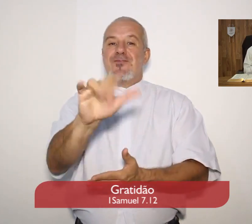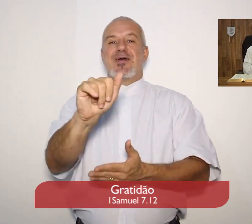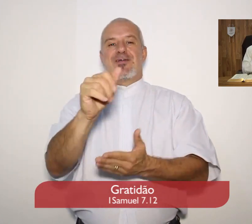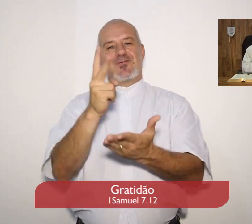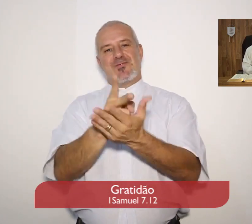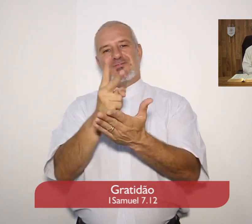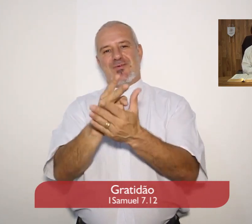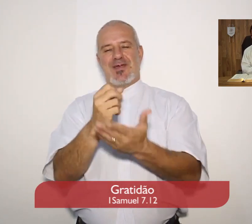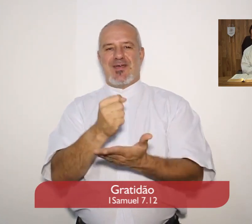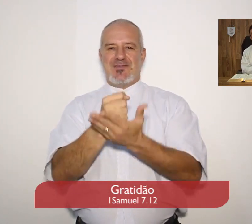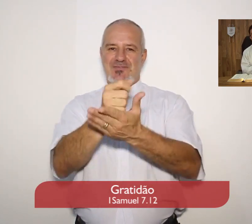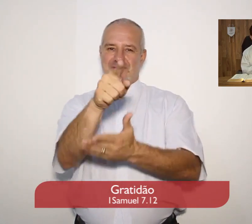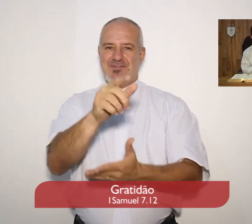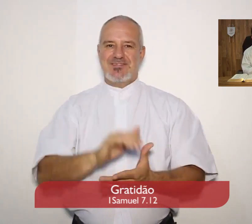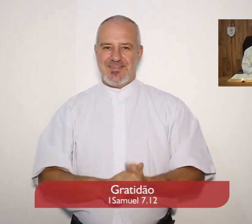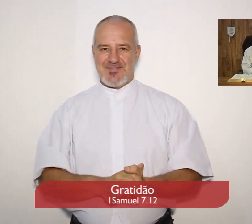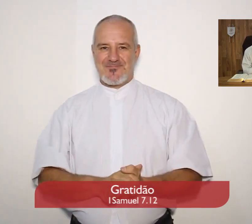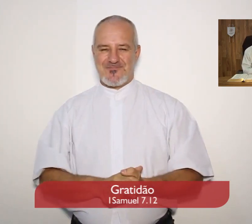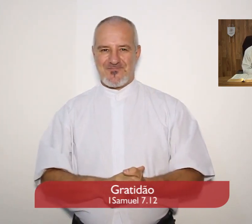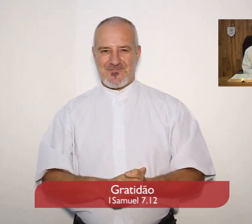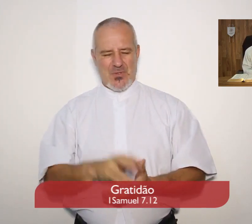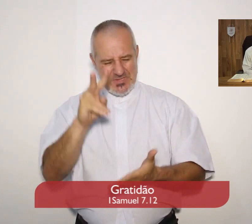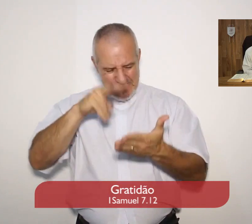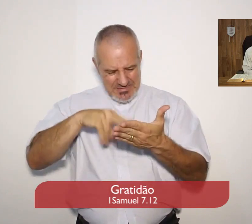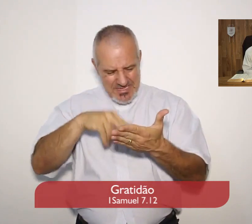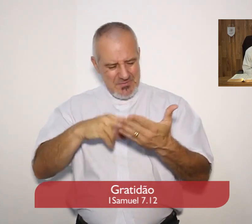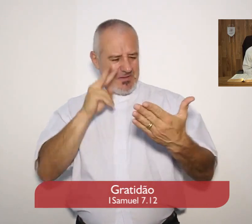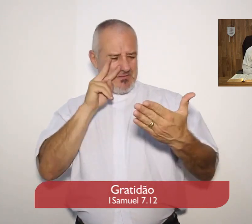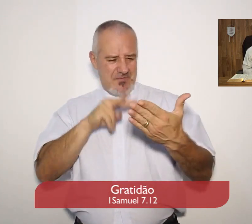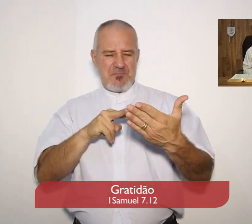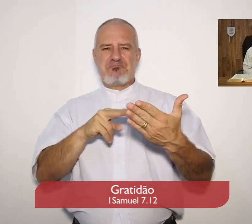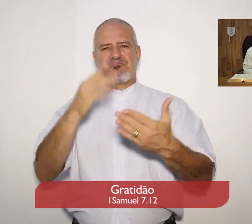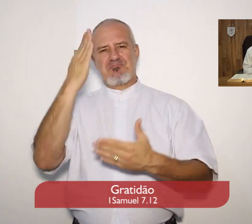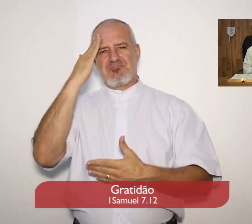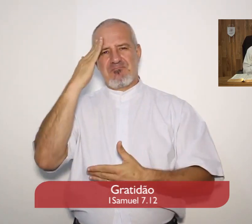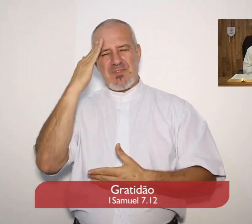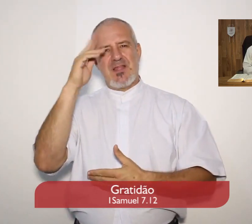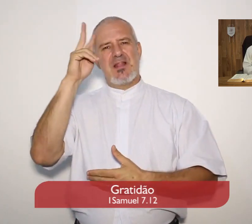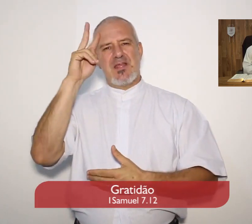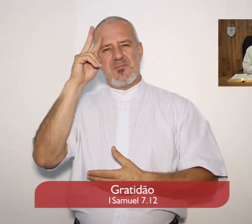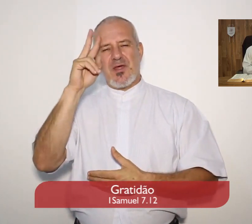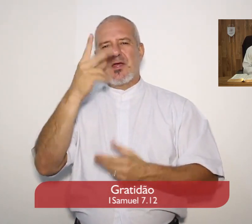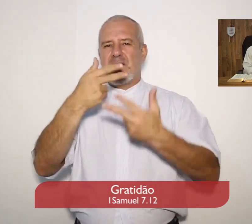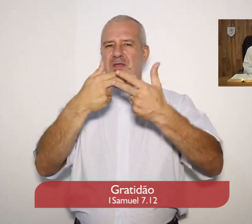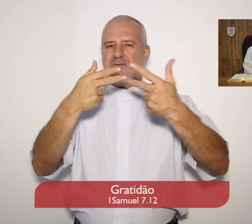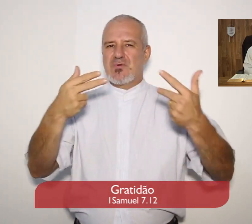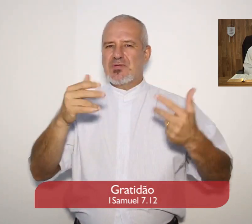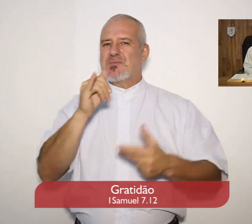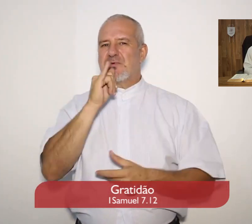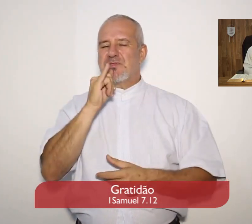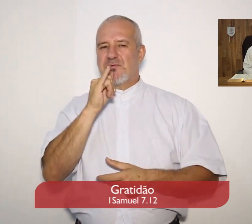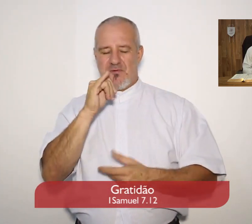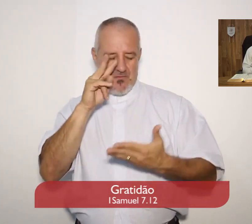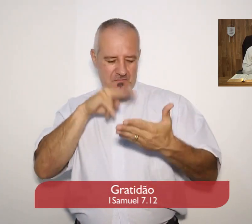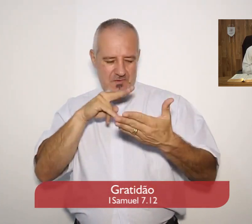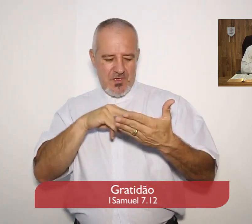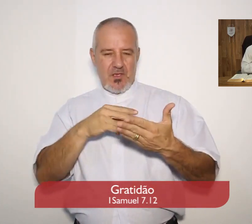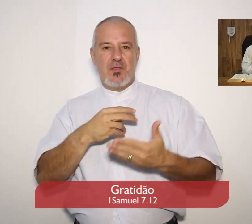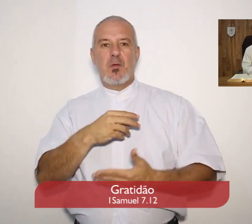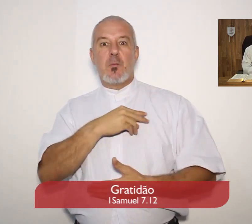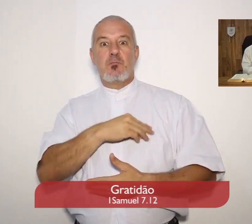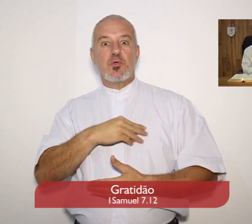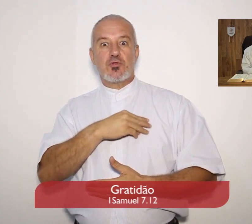vezes que visitamos este texto, trazemos à memória o legado do missionário